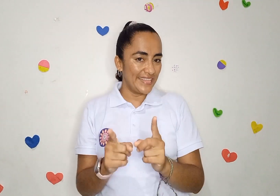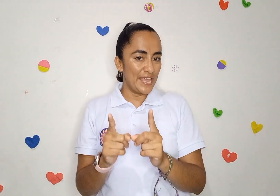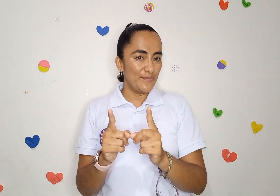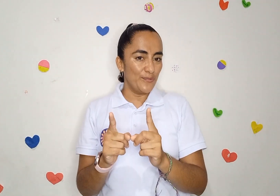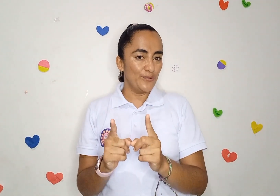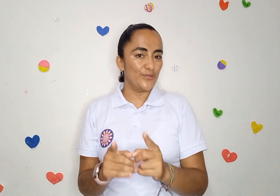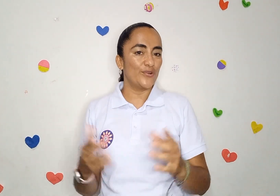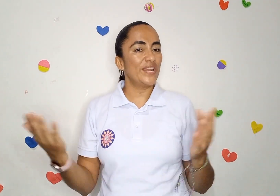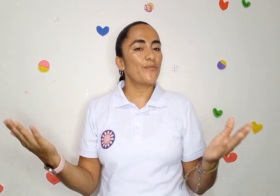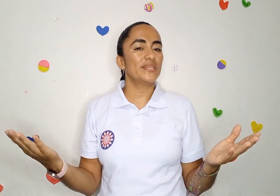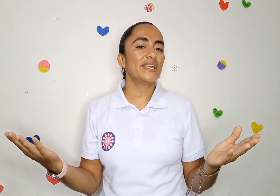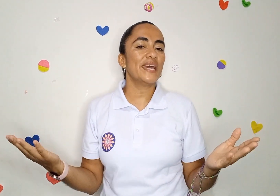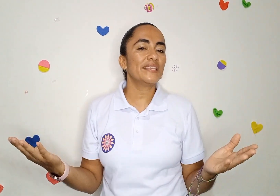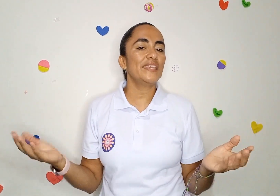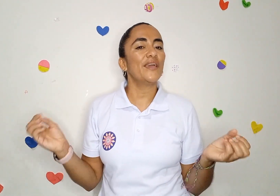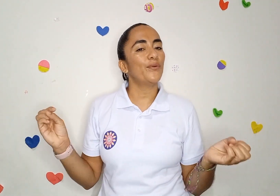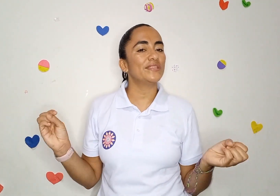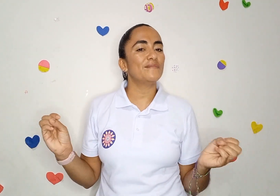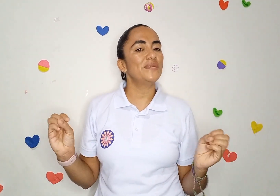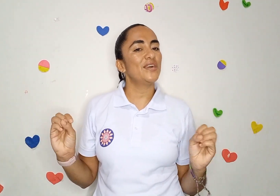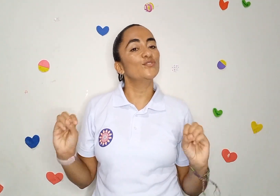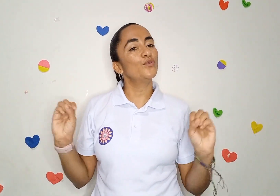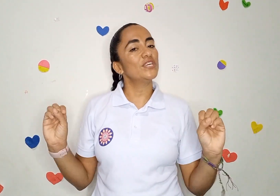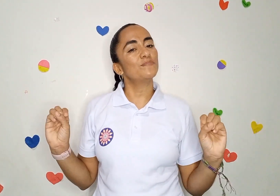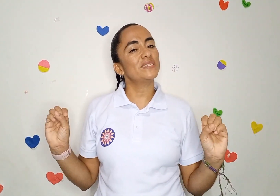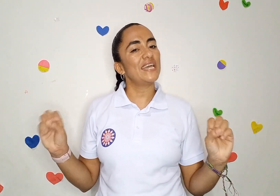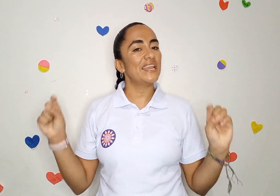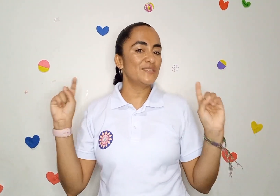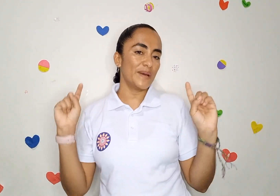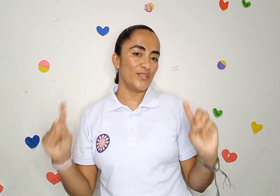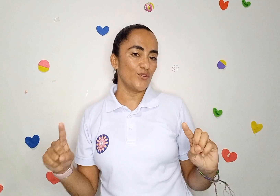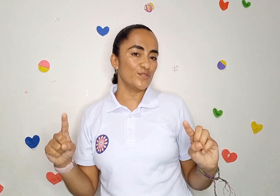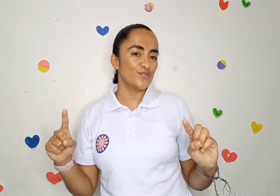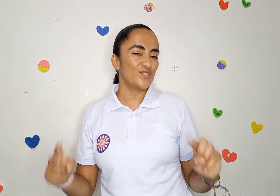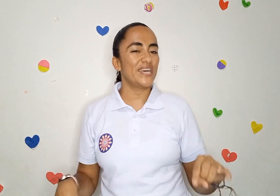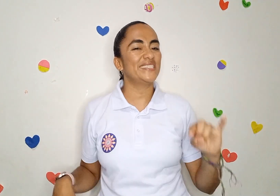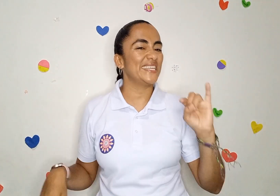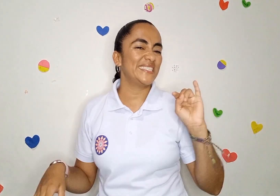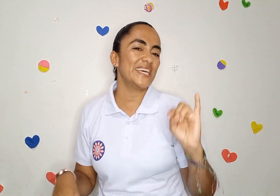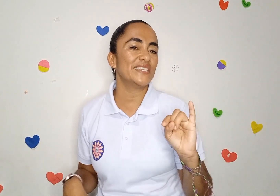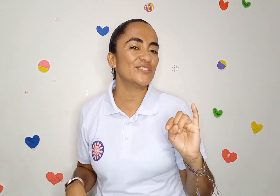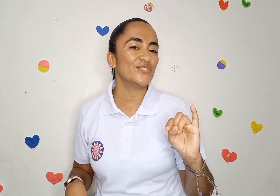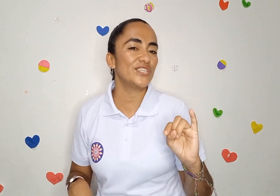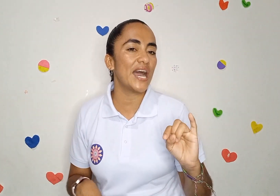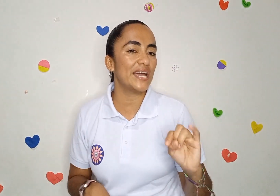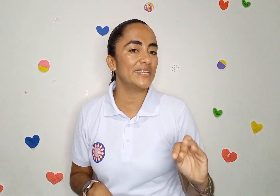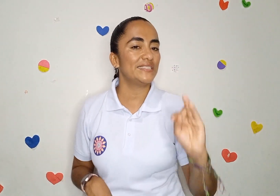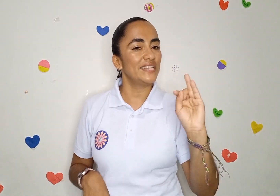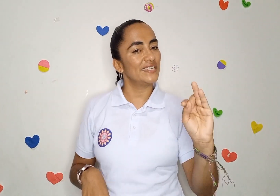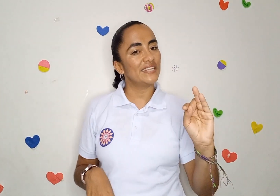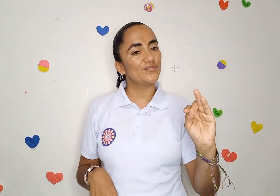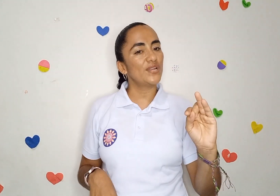del mundo. Recuerden que aquí encuentran videos muy especiales para todos ustedes de ciencias sociales, ciencias